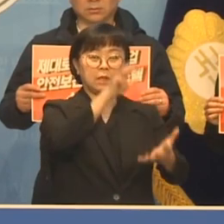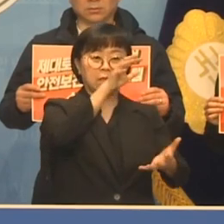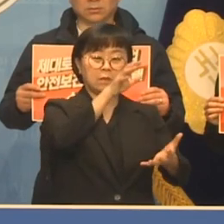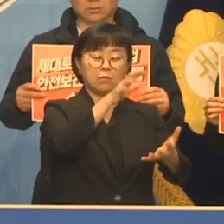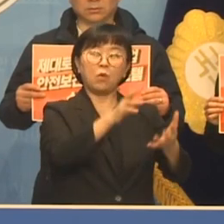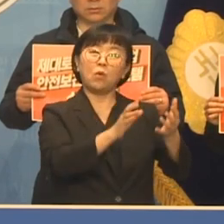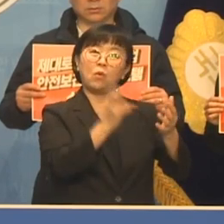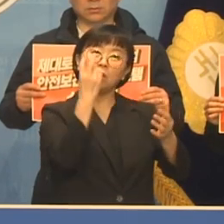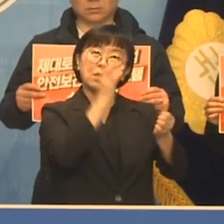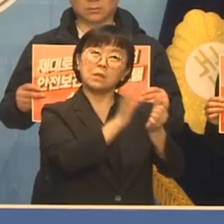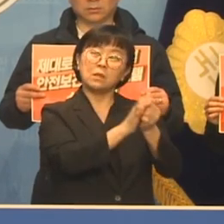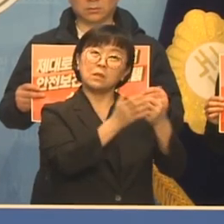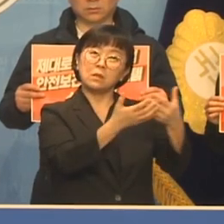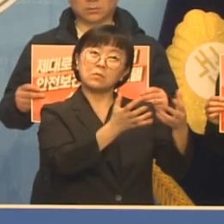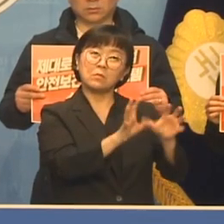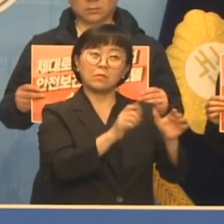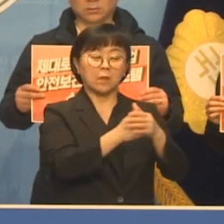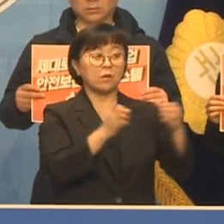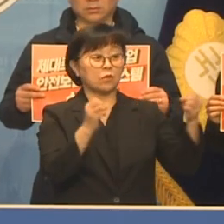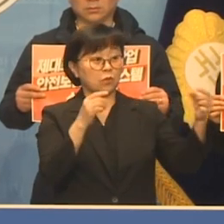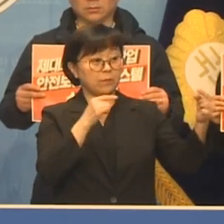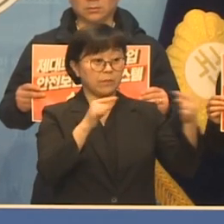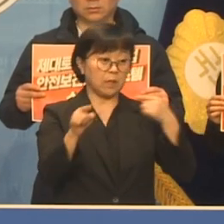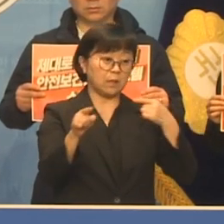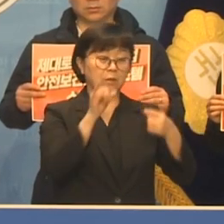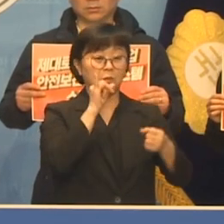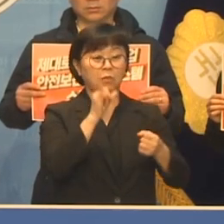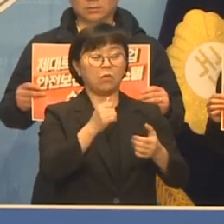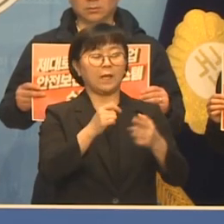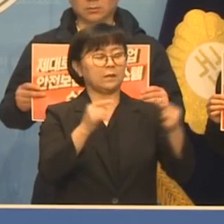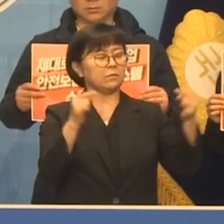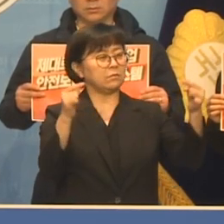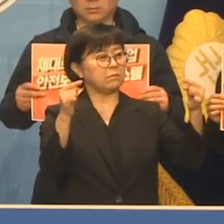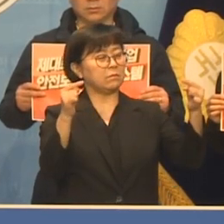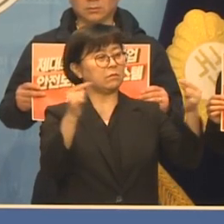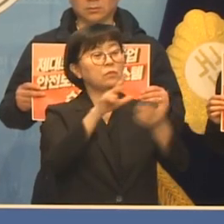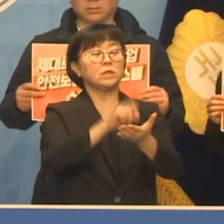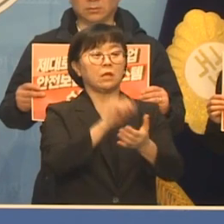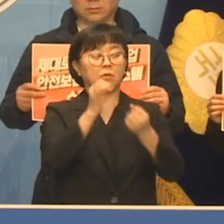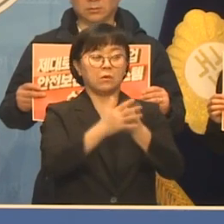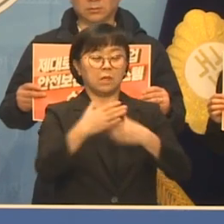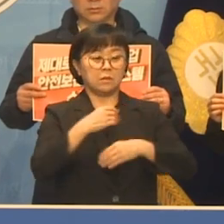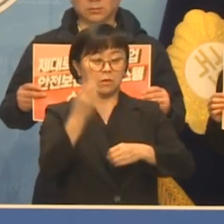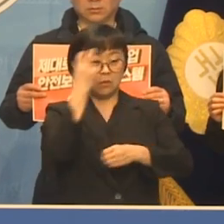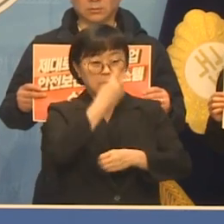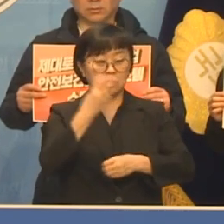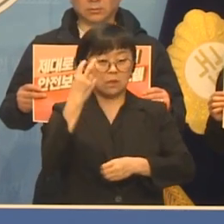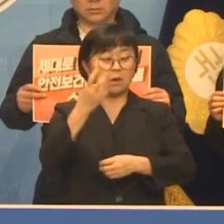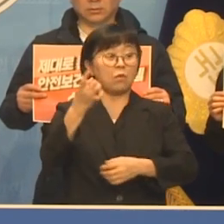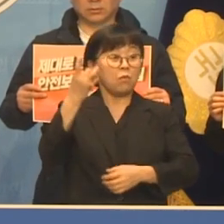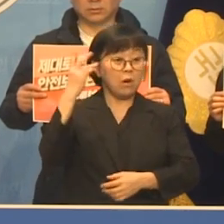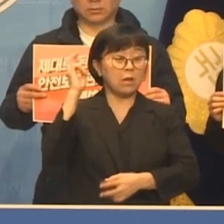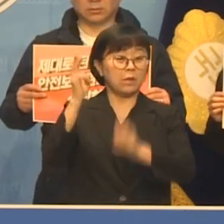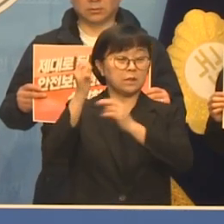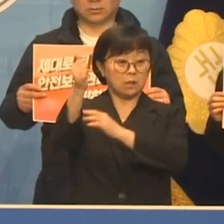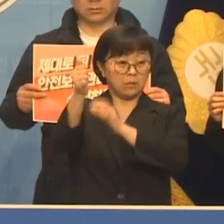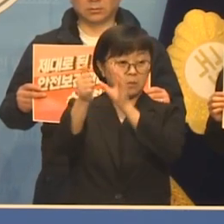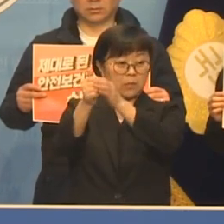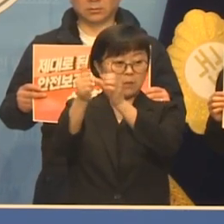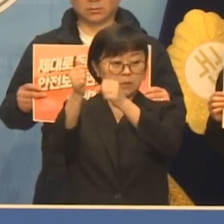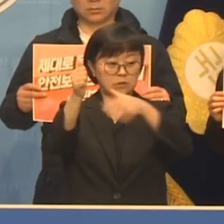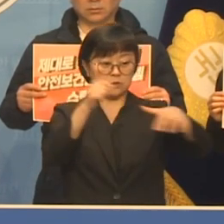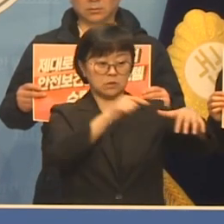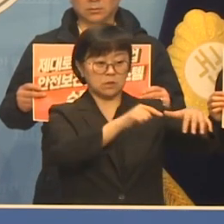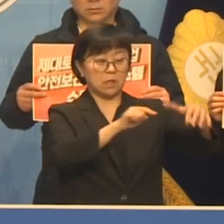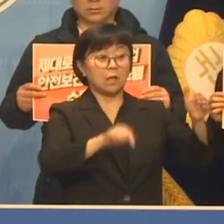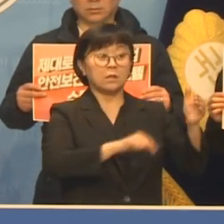불과합니다. 그리고 서로 소통에 문제가 있고 안전관리가 원청에 있기 때문에 하청 노동자들이